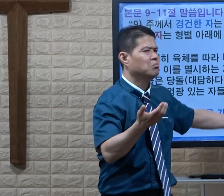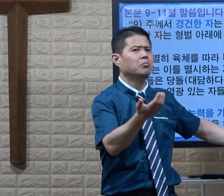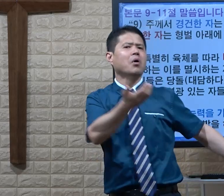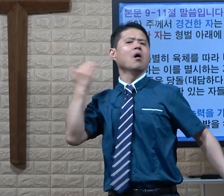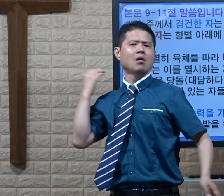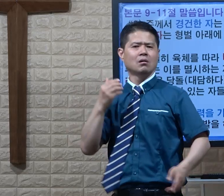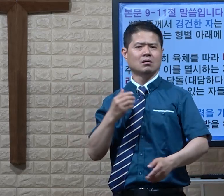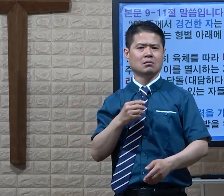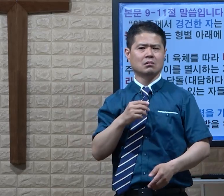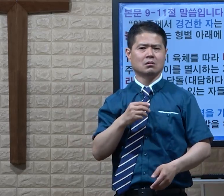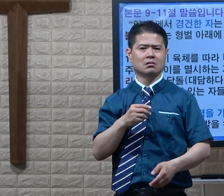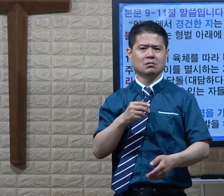일입니다.